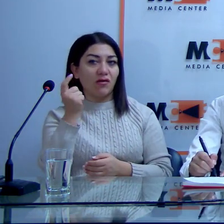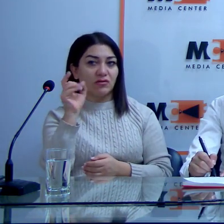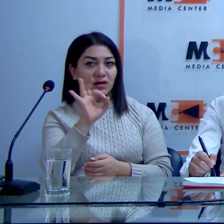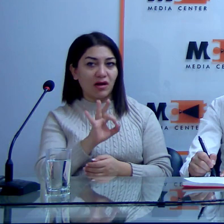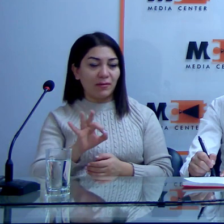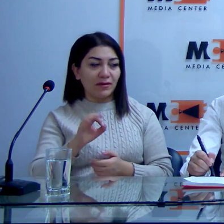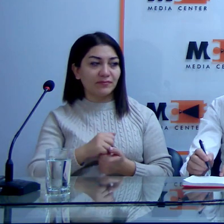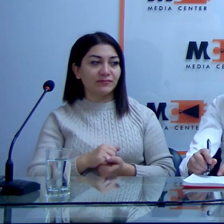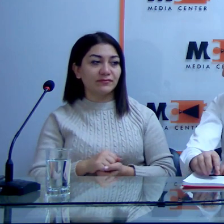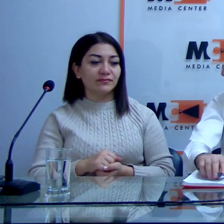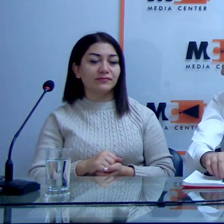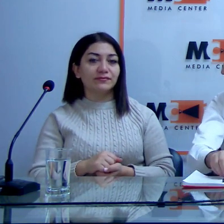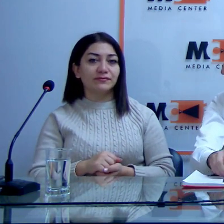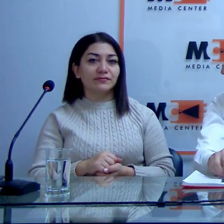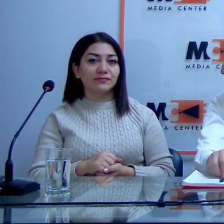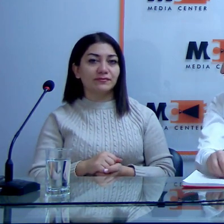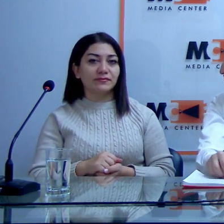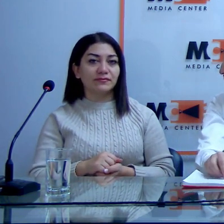ճանապարհին։